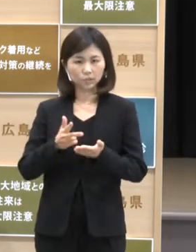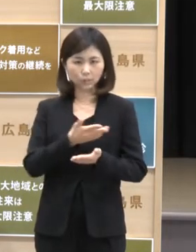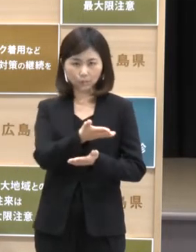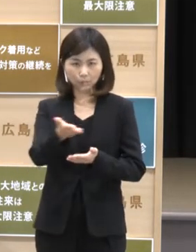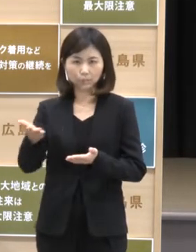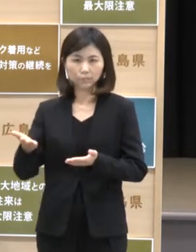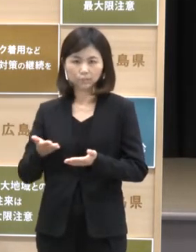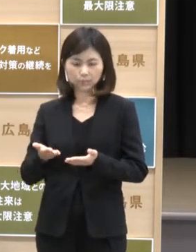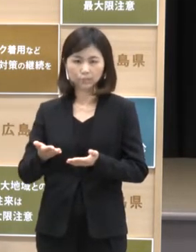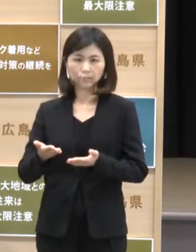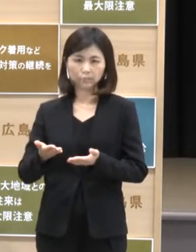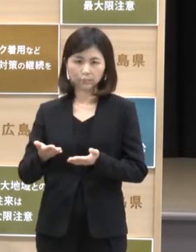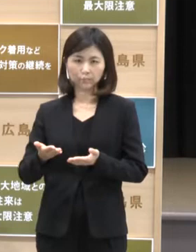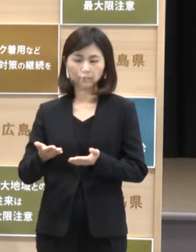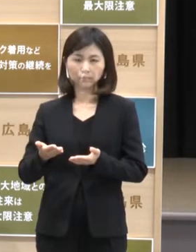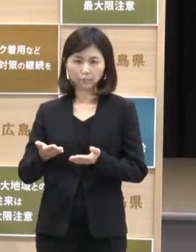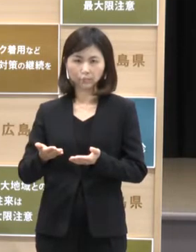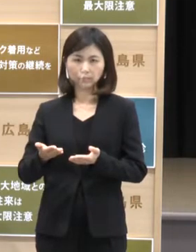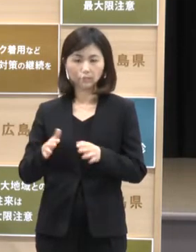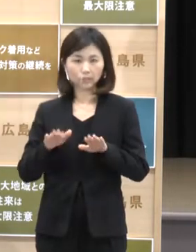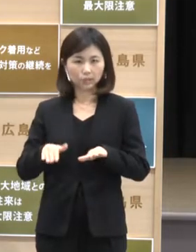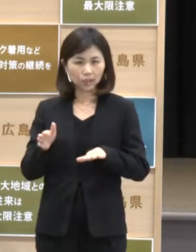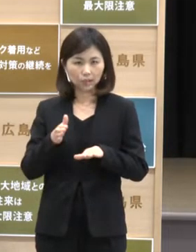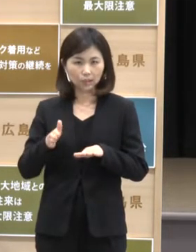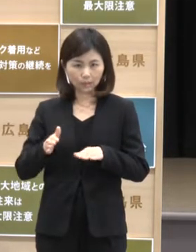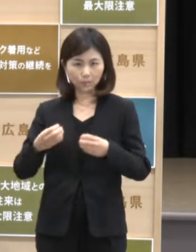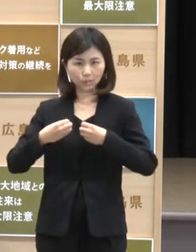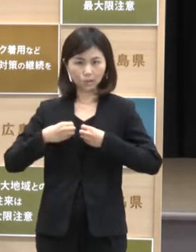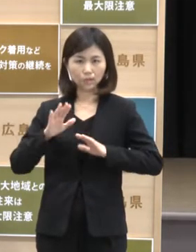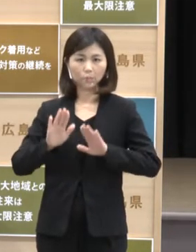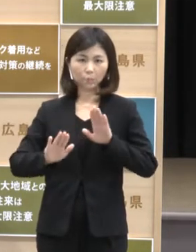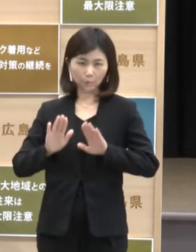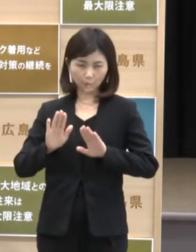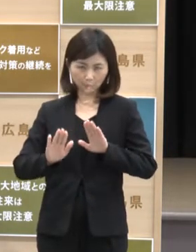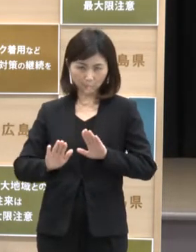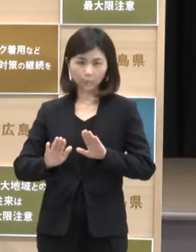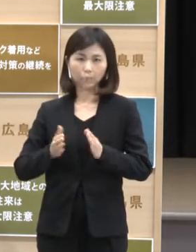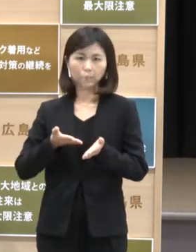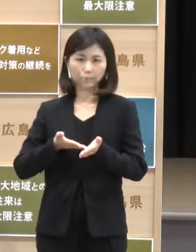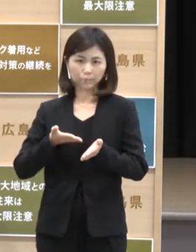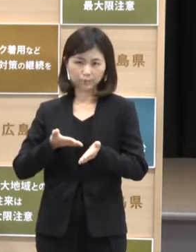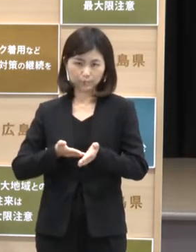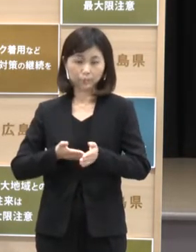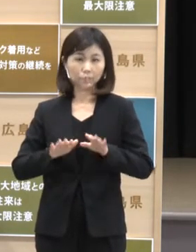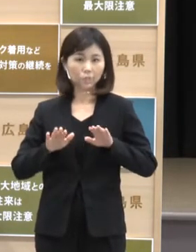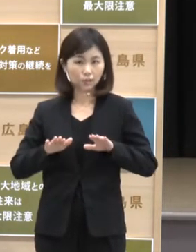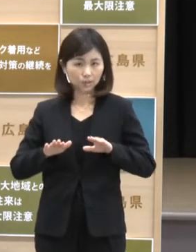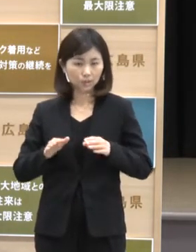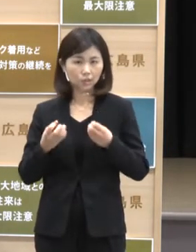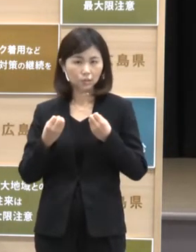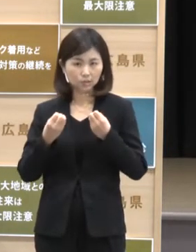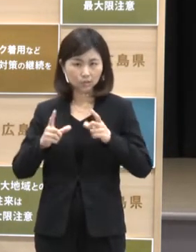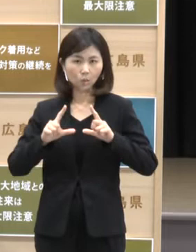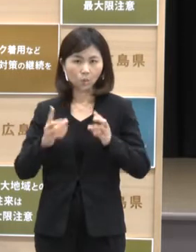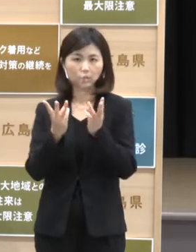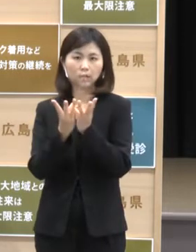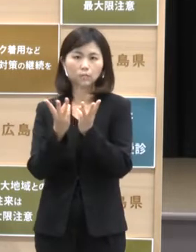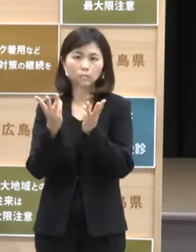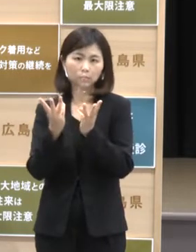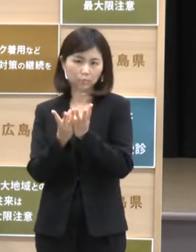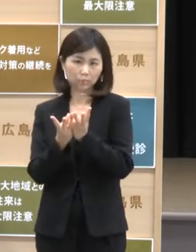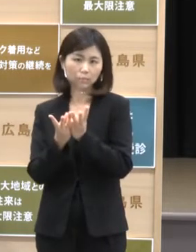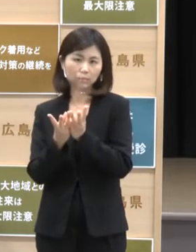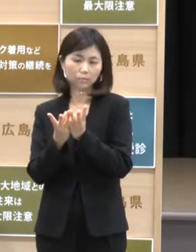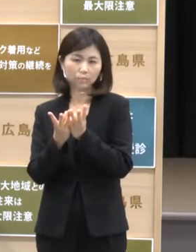思いますが、まず直近の感染状況ですけれども、現在は新規報告者数が